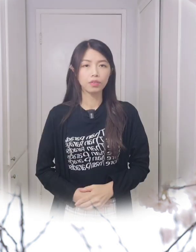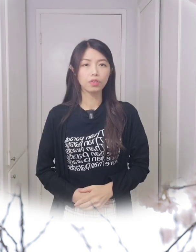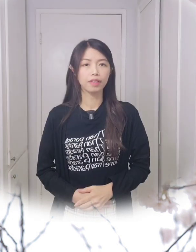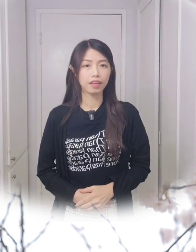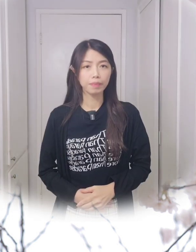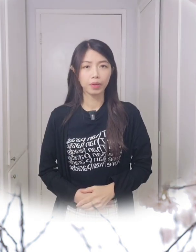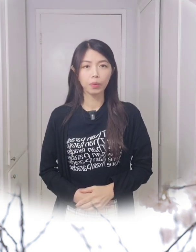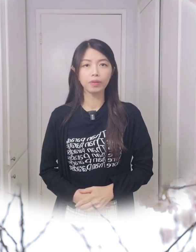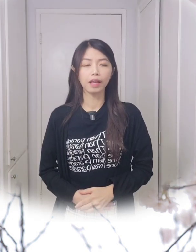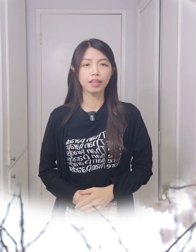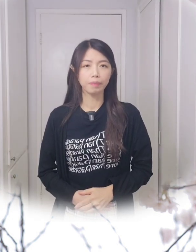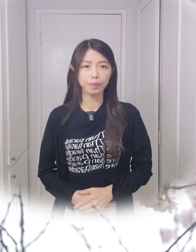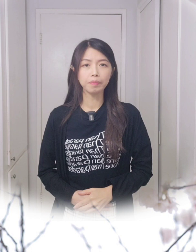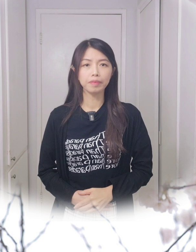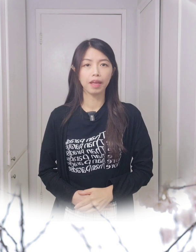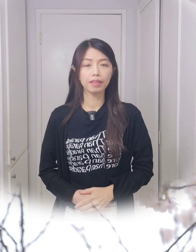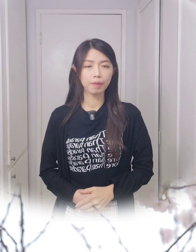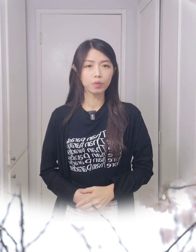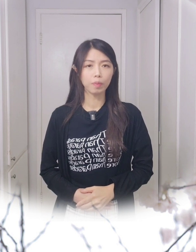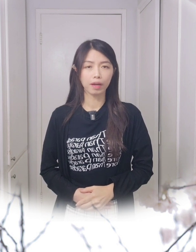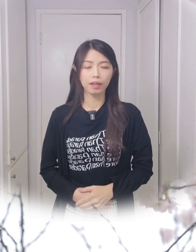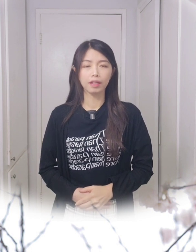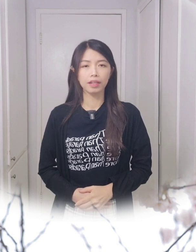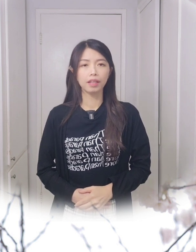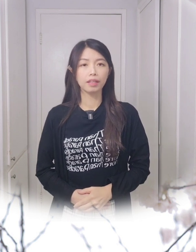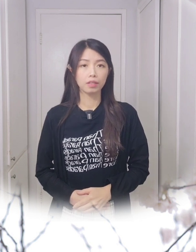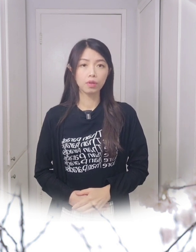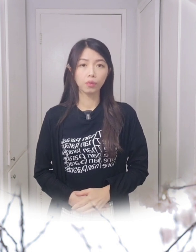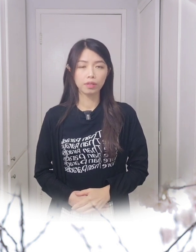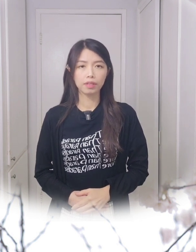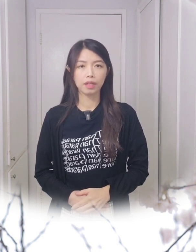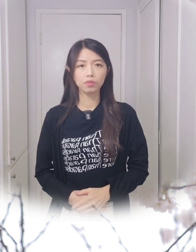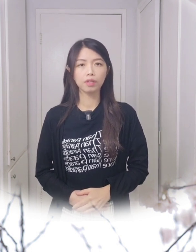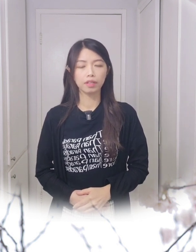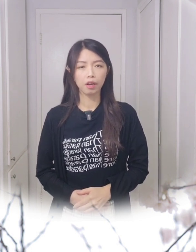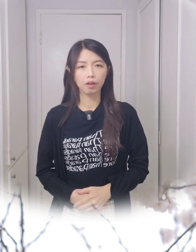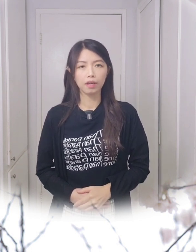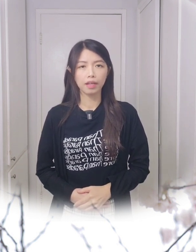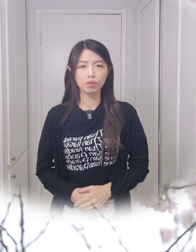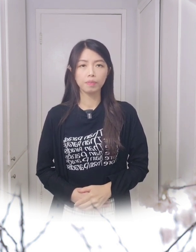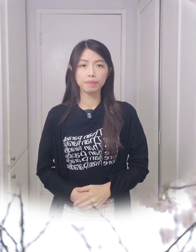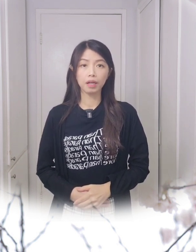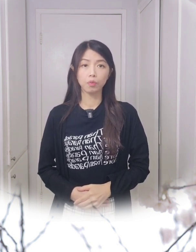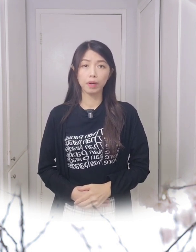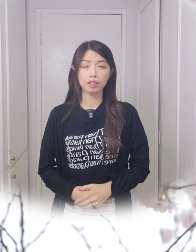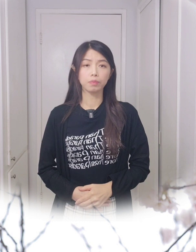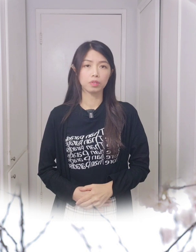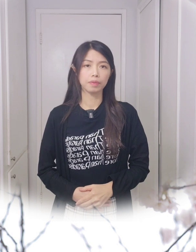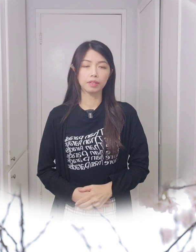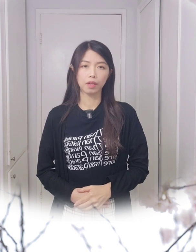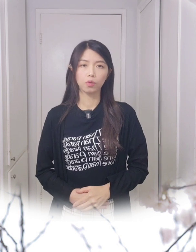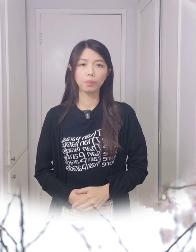예수는 내 힘이요. 나의 기쁨, 내 참소망. 일단 예수라고 하는 뜻의 수어는요. 예수님이 십자가에 못